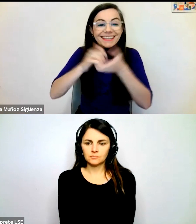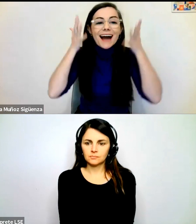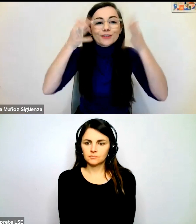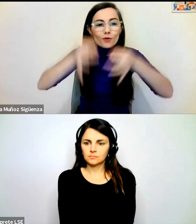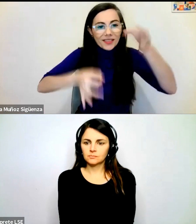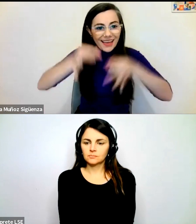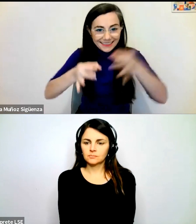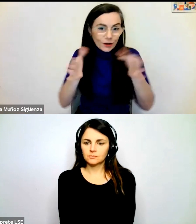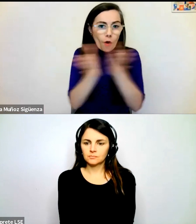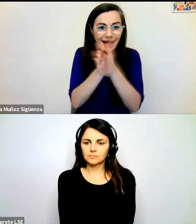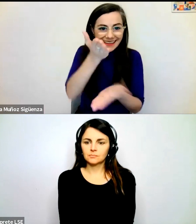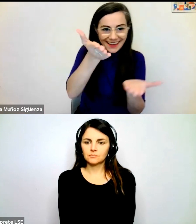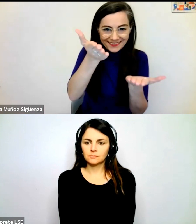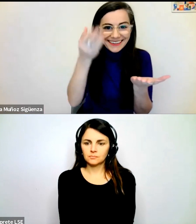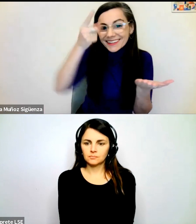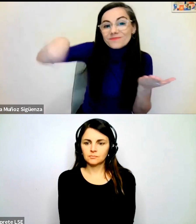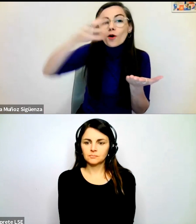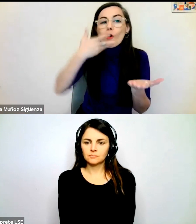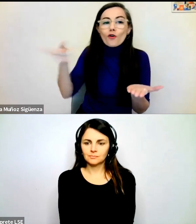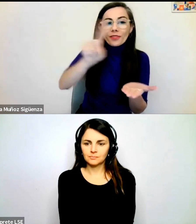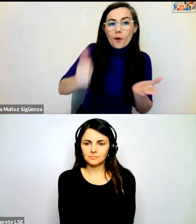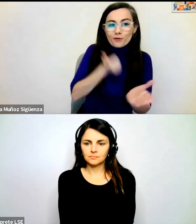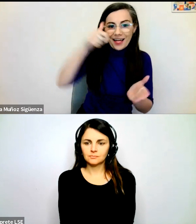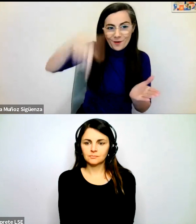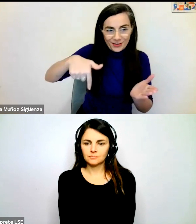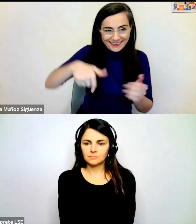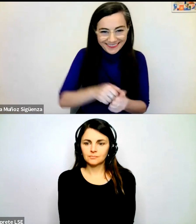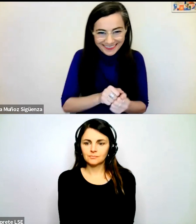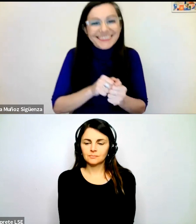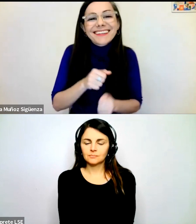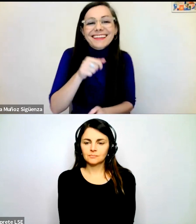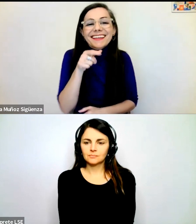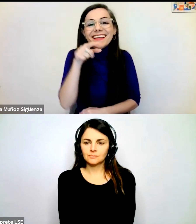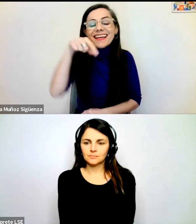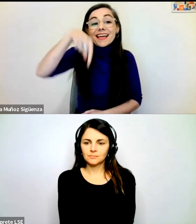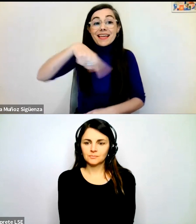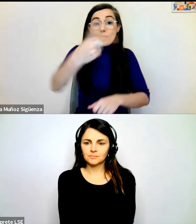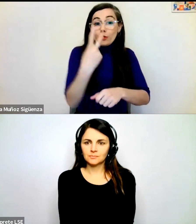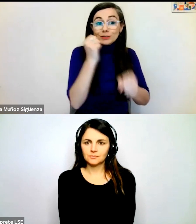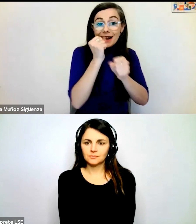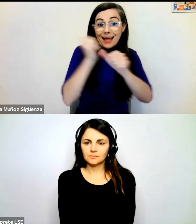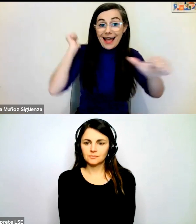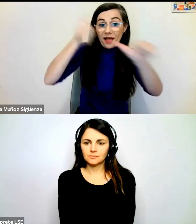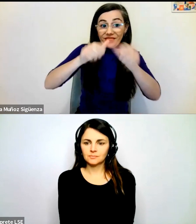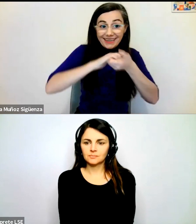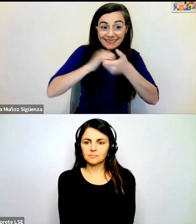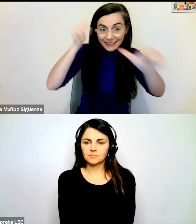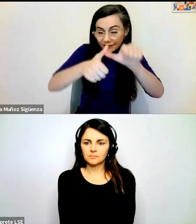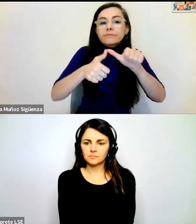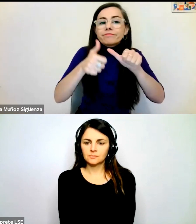pues trabajamos en la CENSE, dentro del área jurídica, somos compañeras, tenéis la oportunidad de conocernos hoy a las